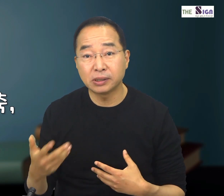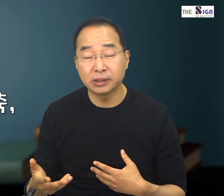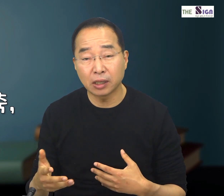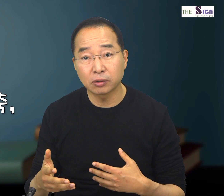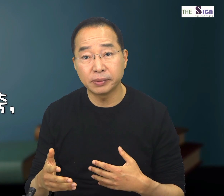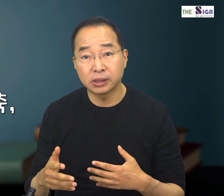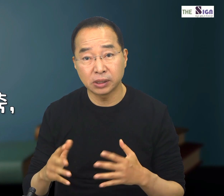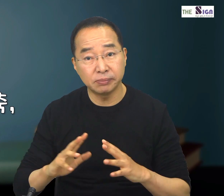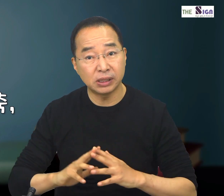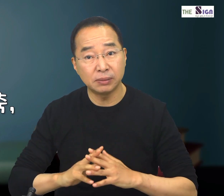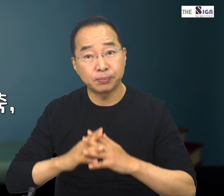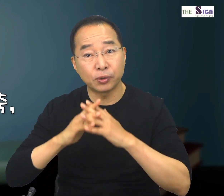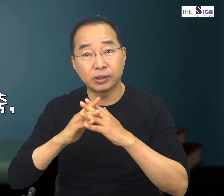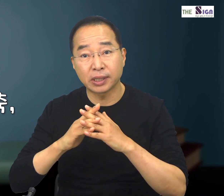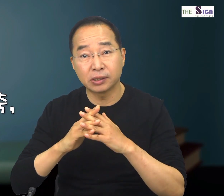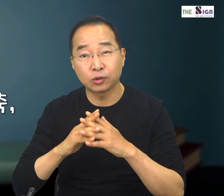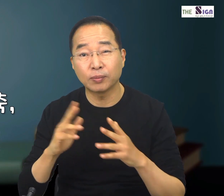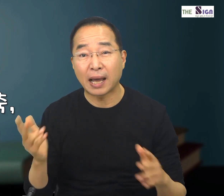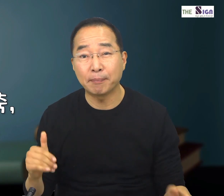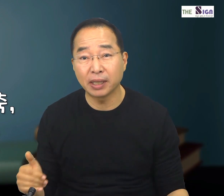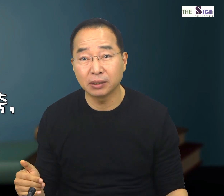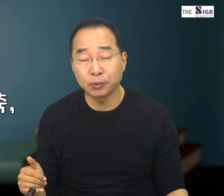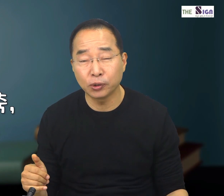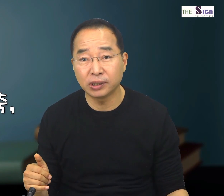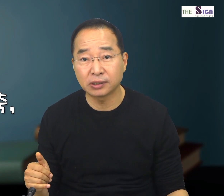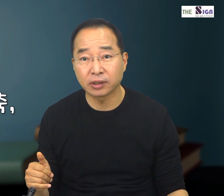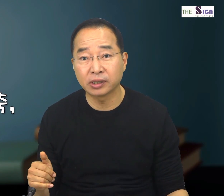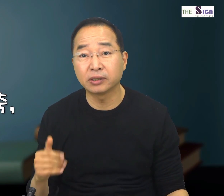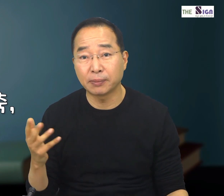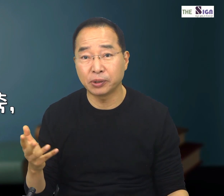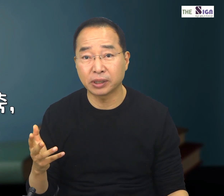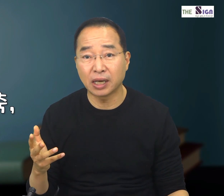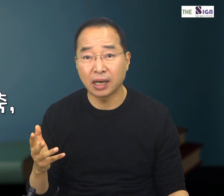짓는다 그러면 지금 이 표현이 사실 좀 안 맞는 표현이 됐어요. 그러다 보니까